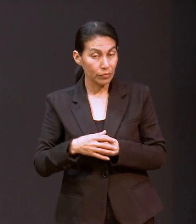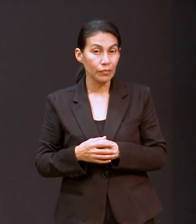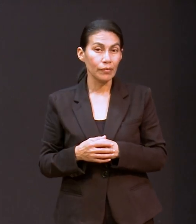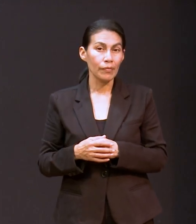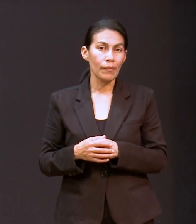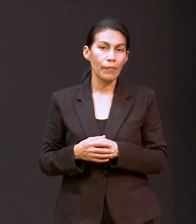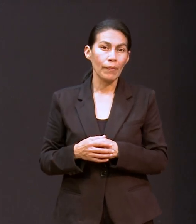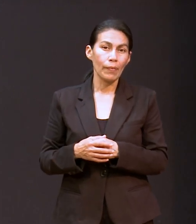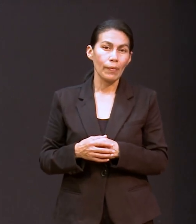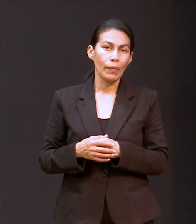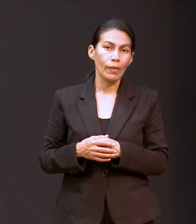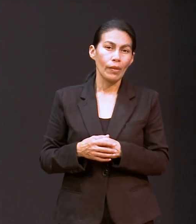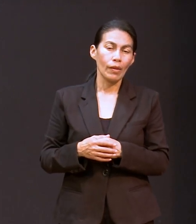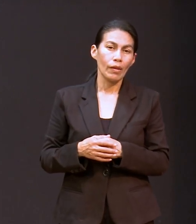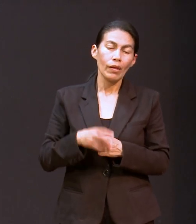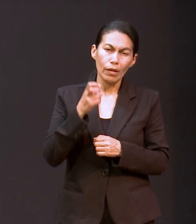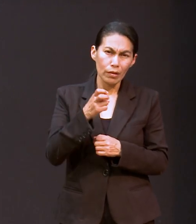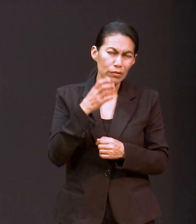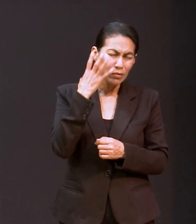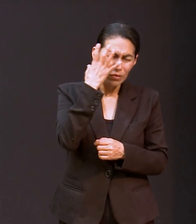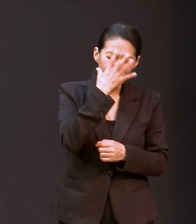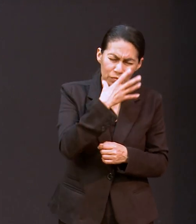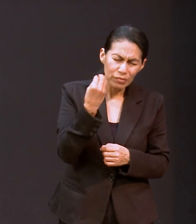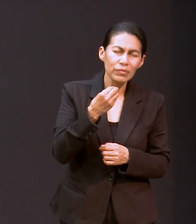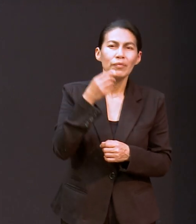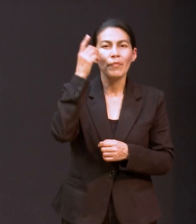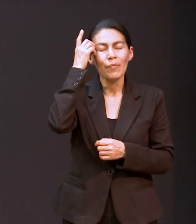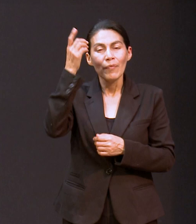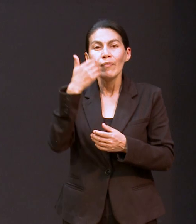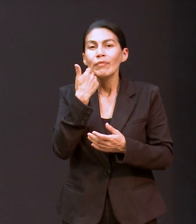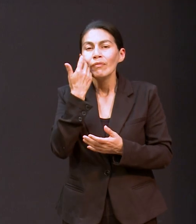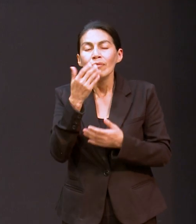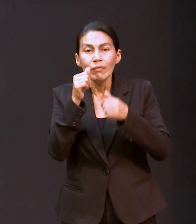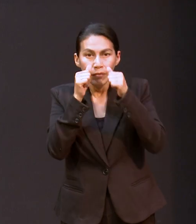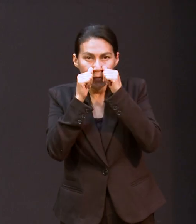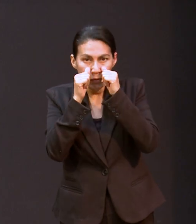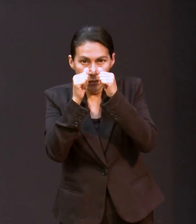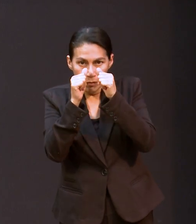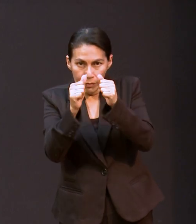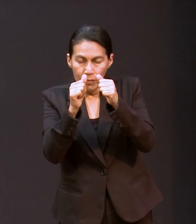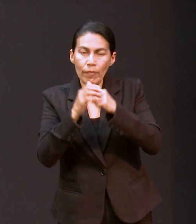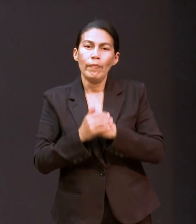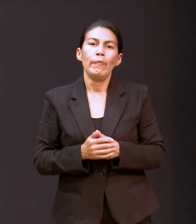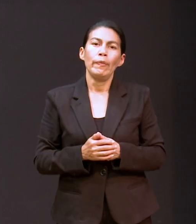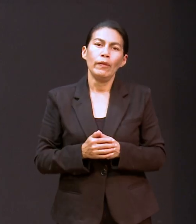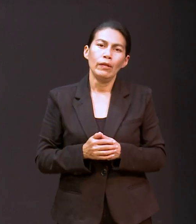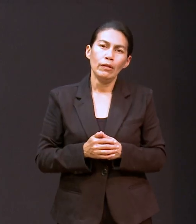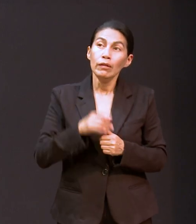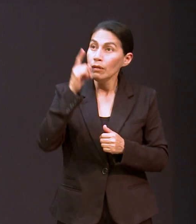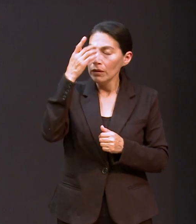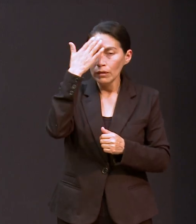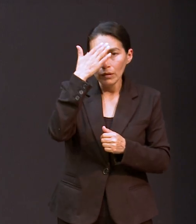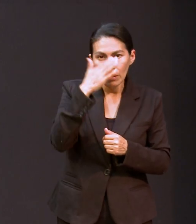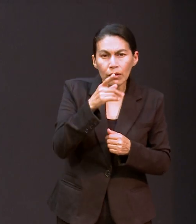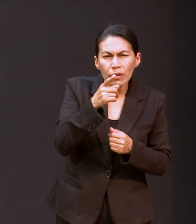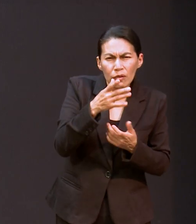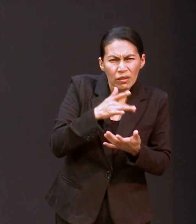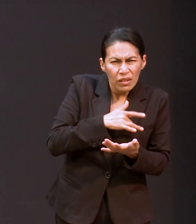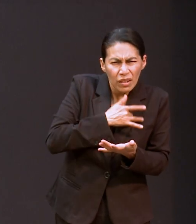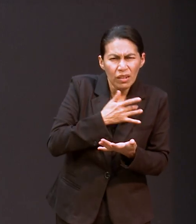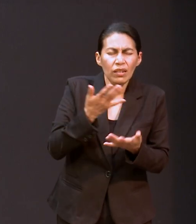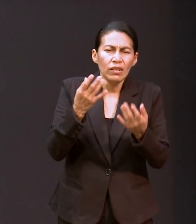una comunicación de doble vía Y eso es lo maravilloso que él anhela escucharte aunque como tú dices ya sabe